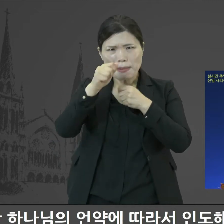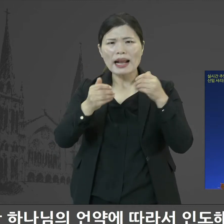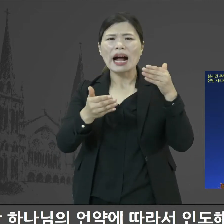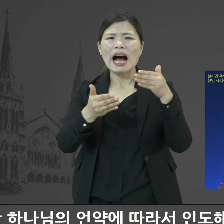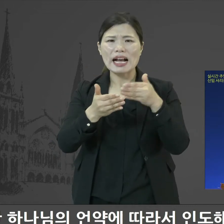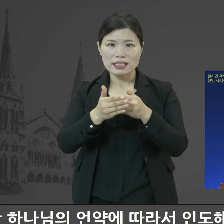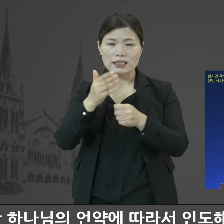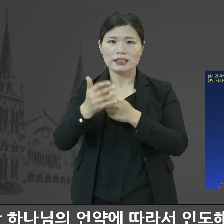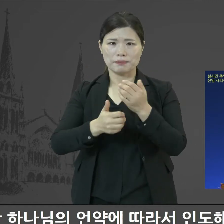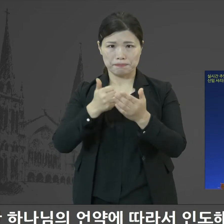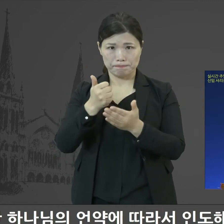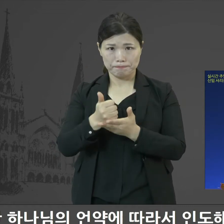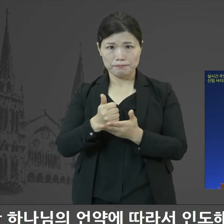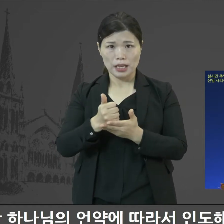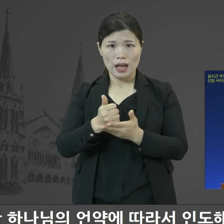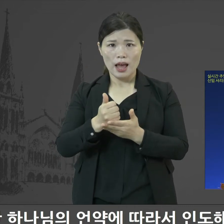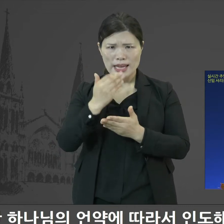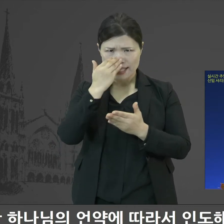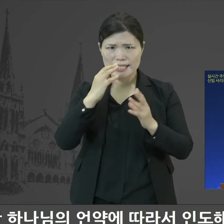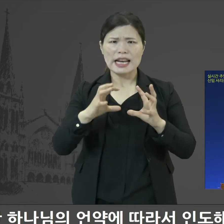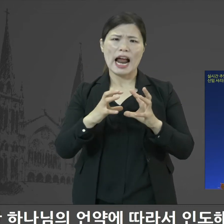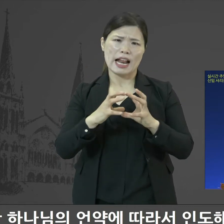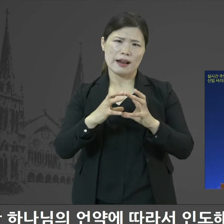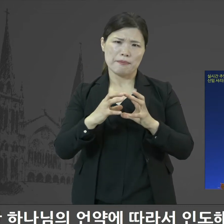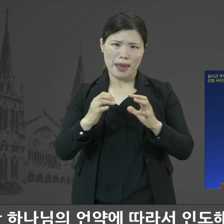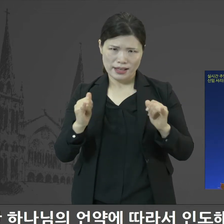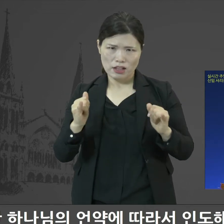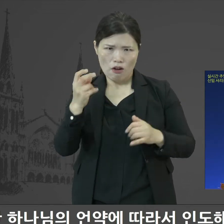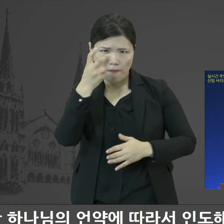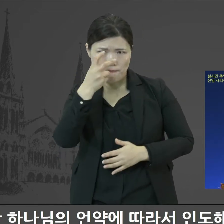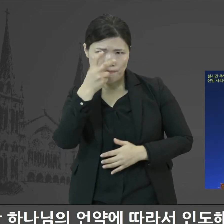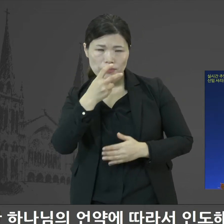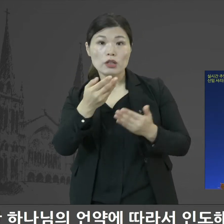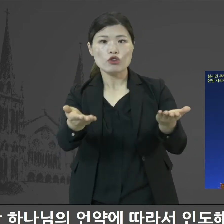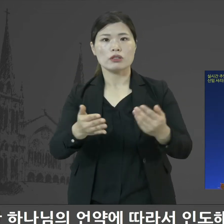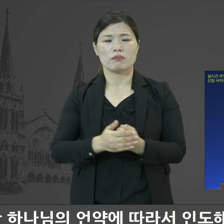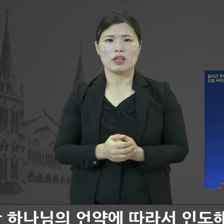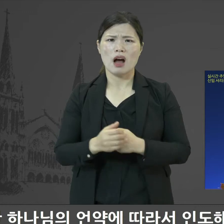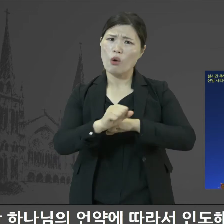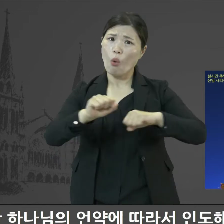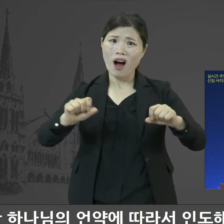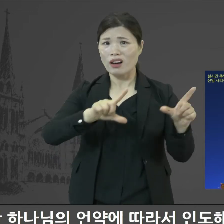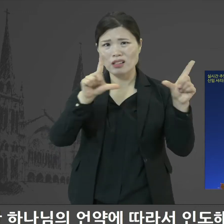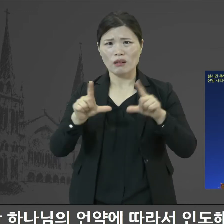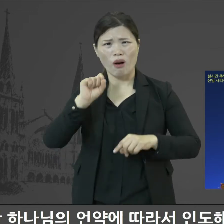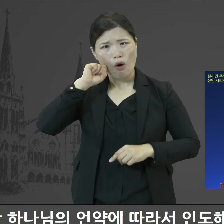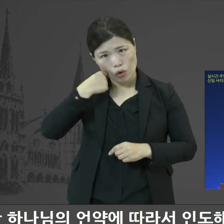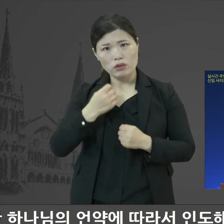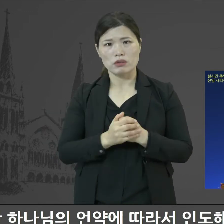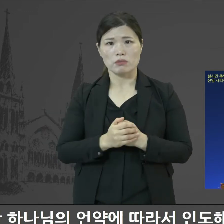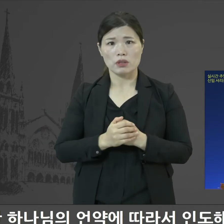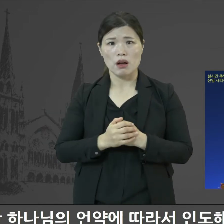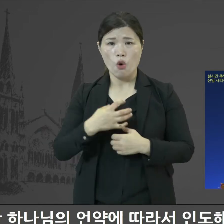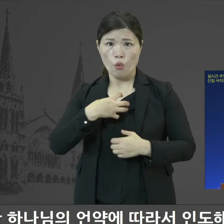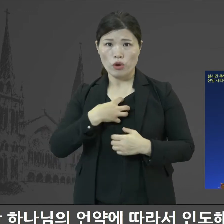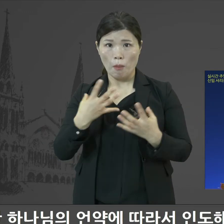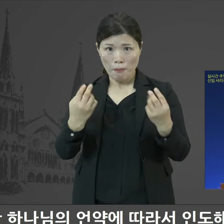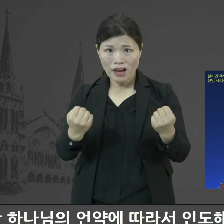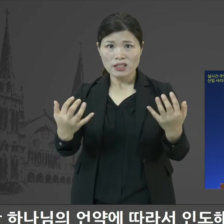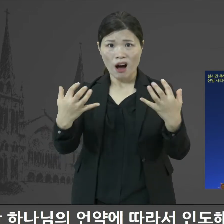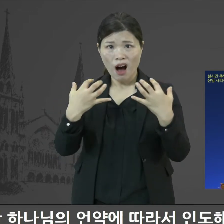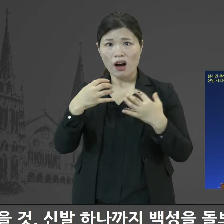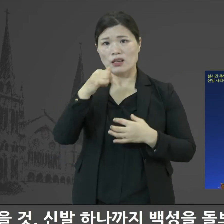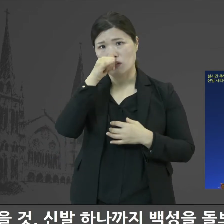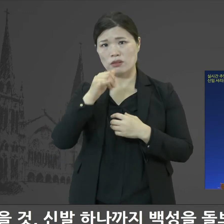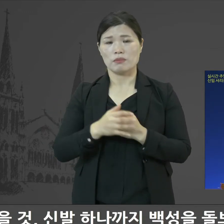하나님께서 그 백성을 돌보아 주셨습니다. 비록 광야의 삶은 척박했습니다. 많은 위험이 도사리고 있었고